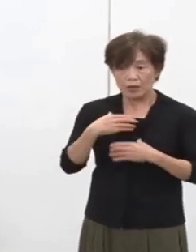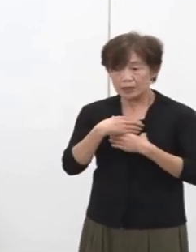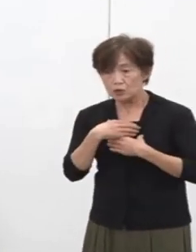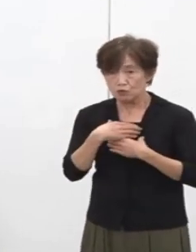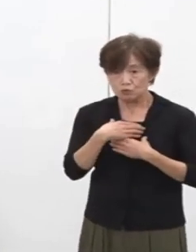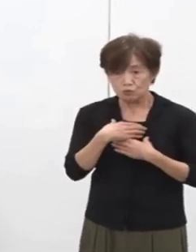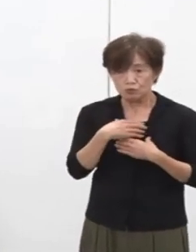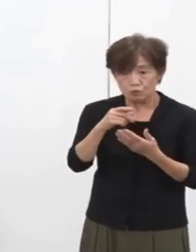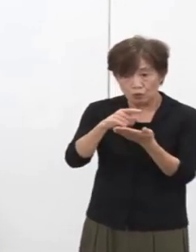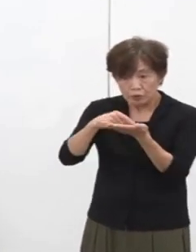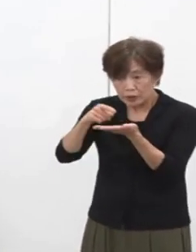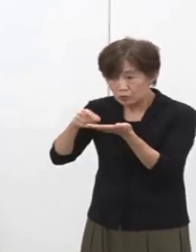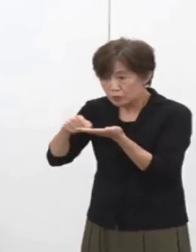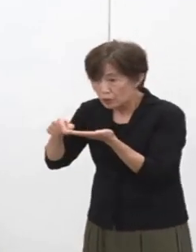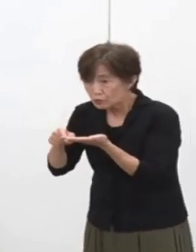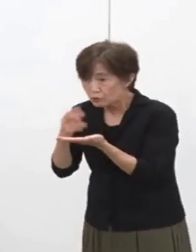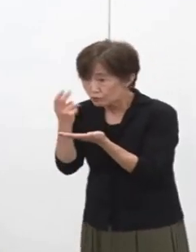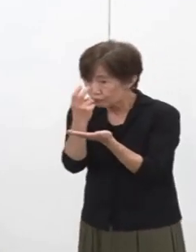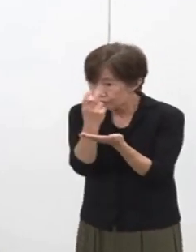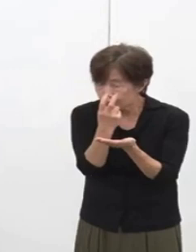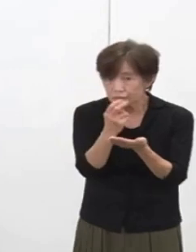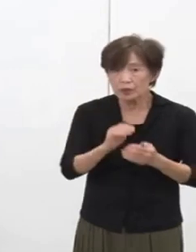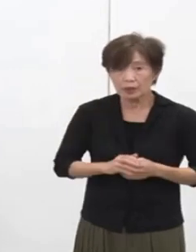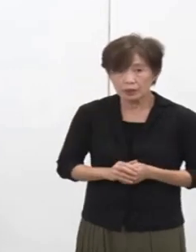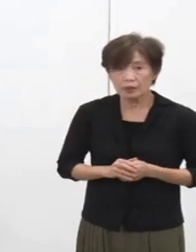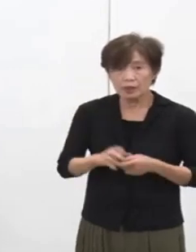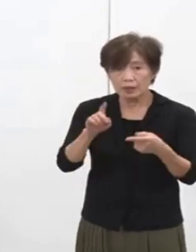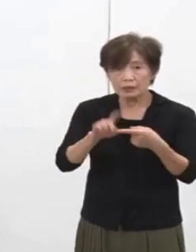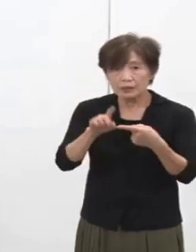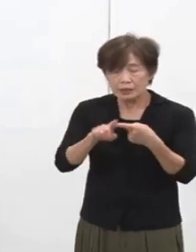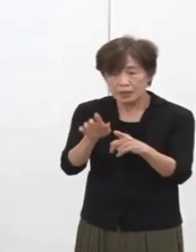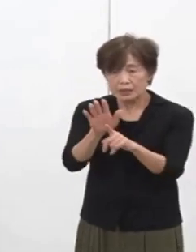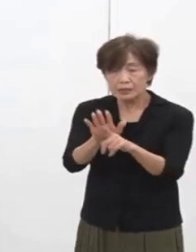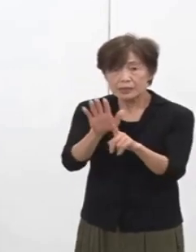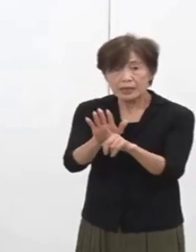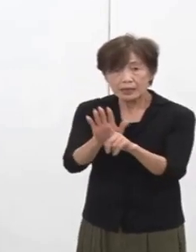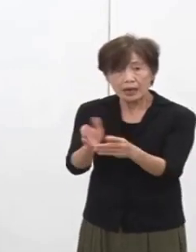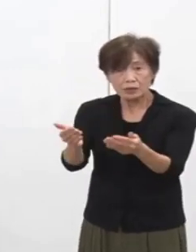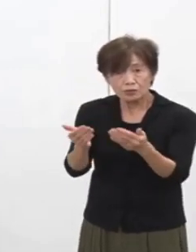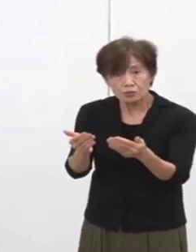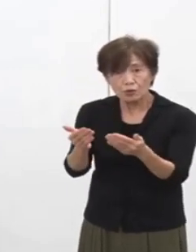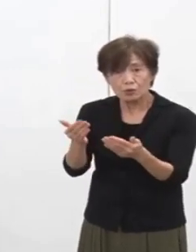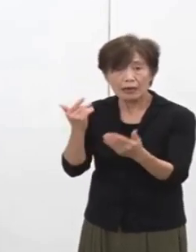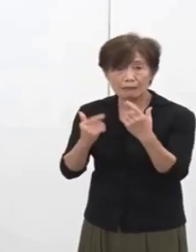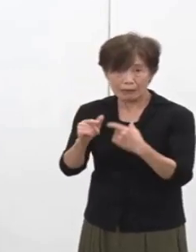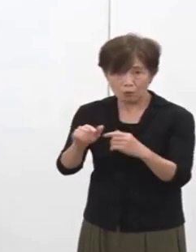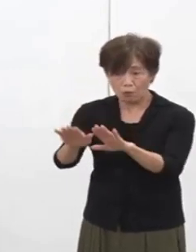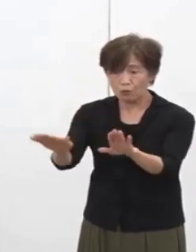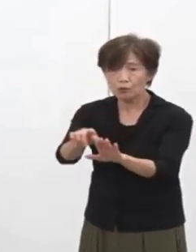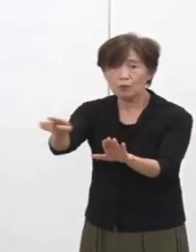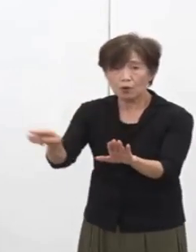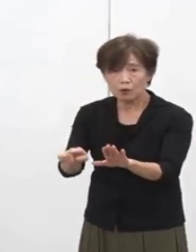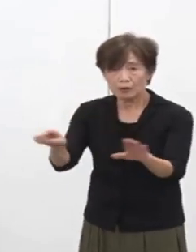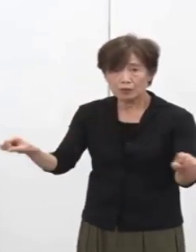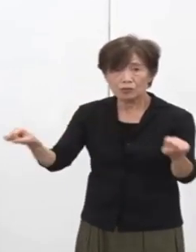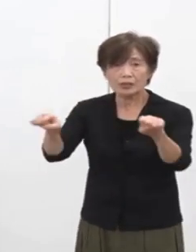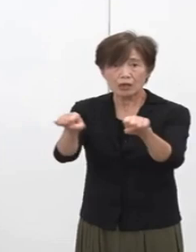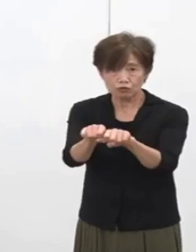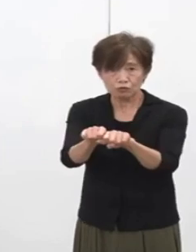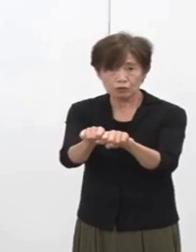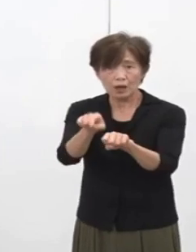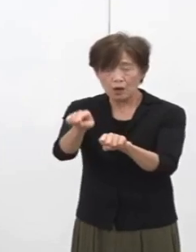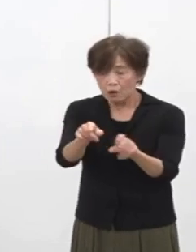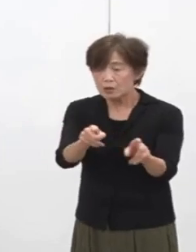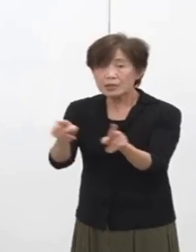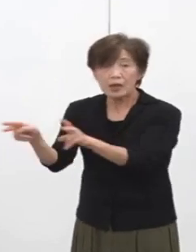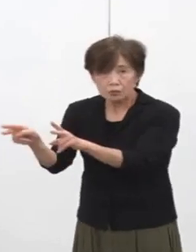して、で対処が必要な授業には適切なサービスにつなげていくという重要な授業ですので、これはこれからも精度を上げていってく